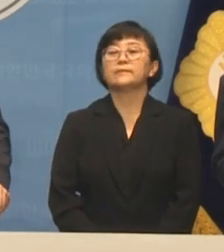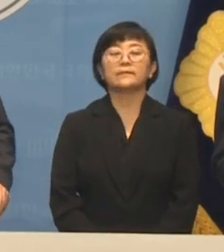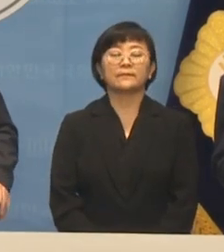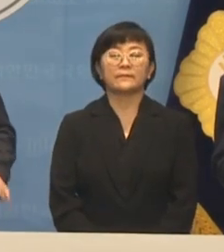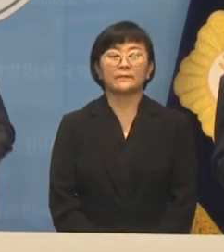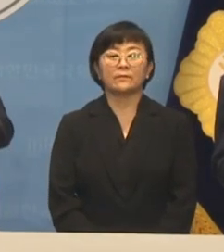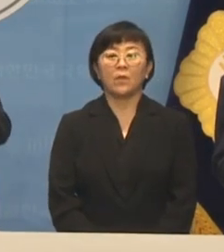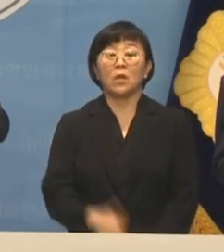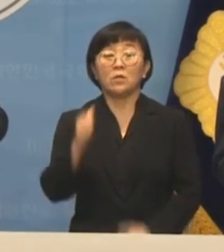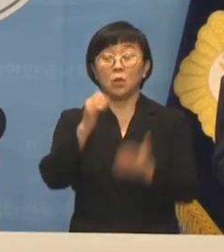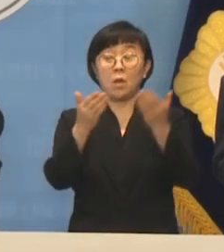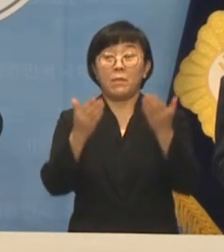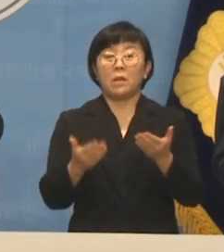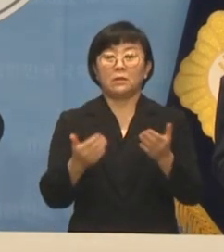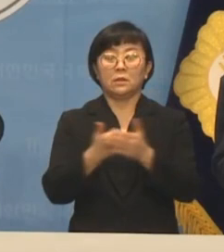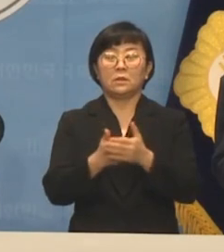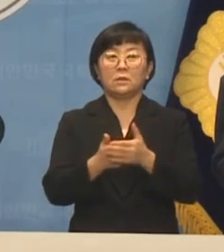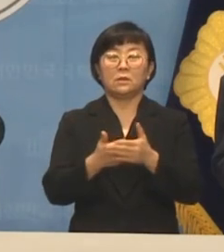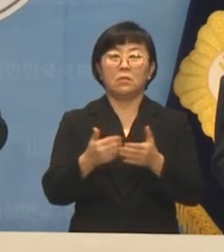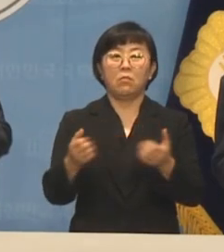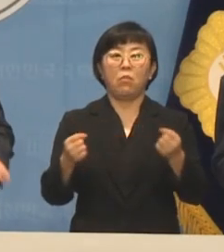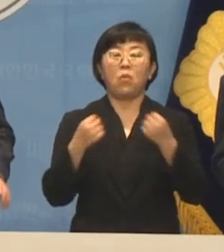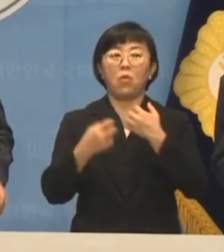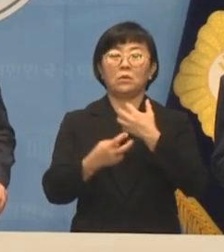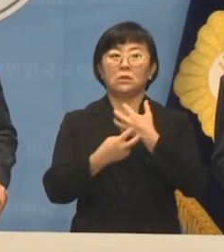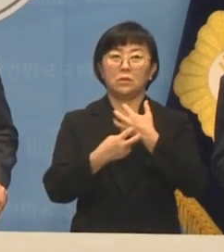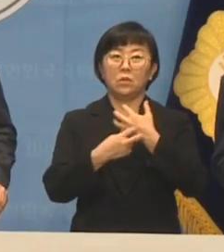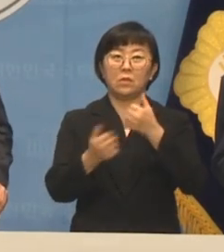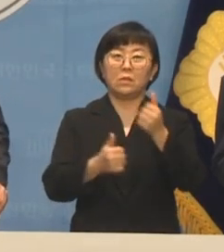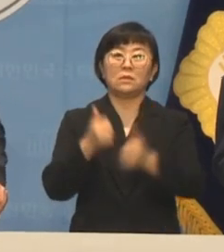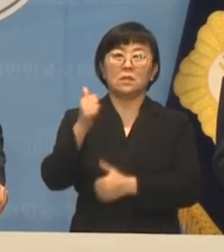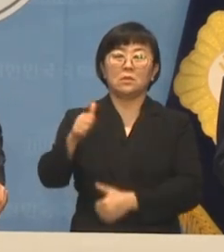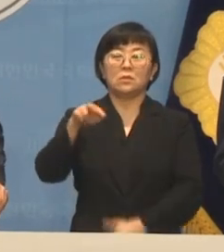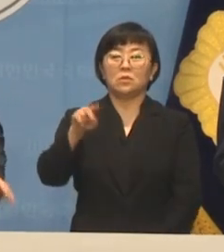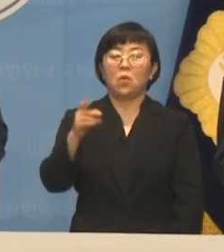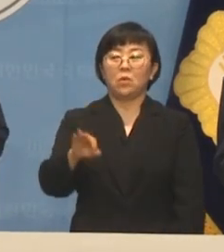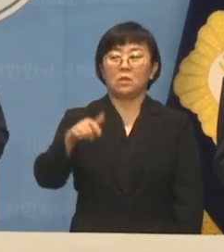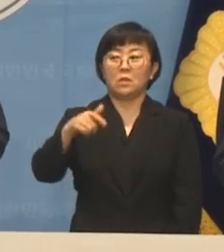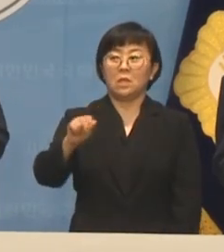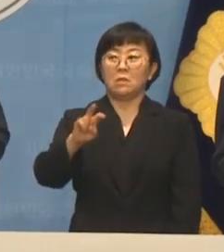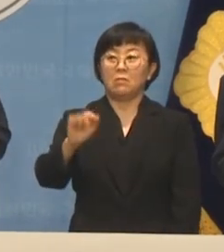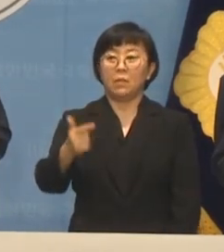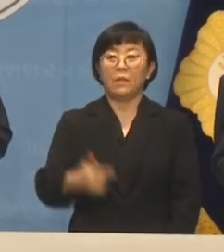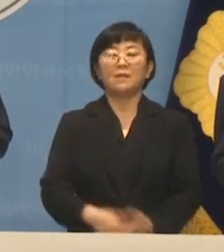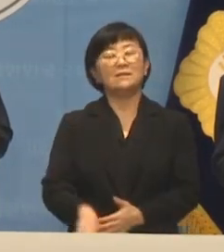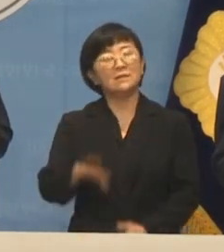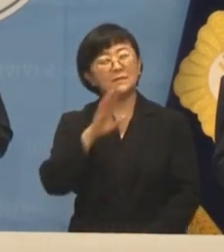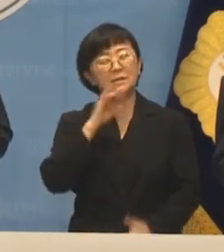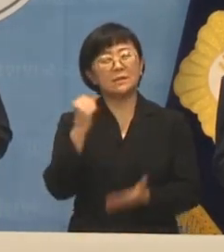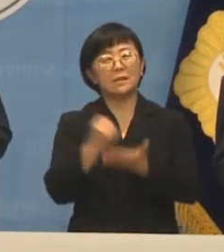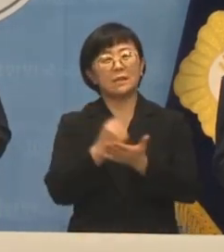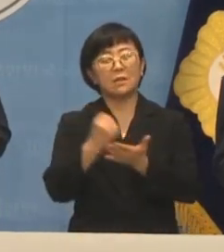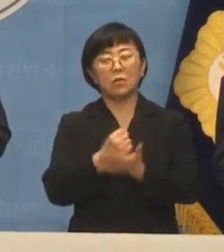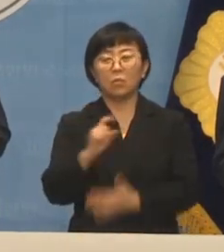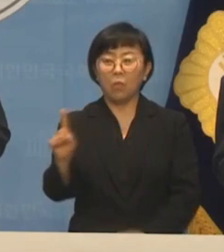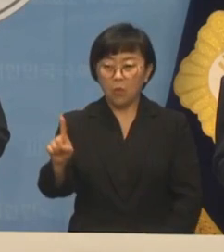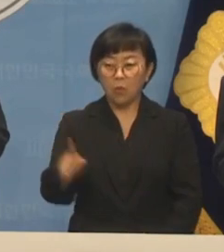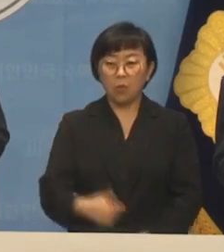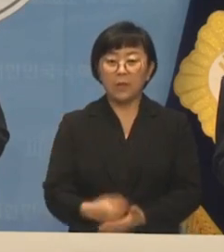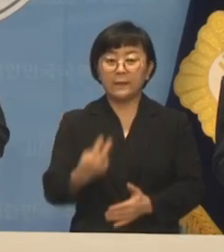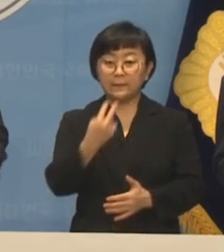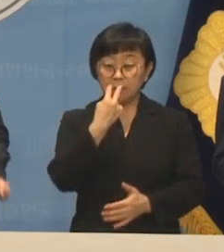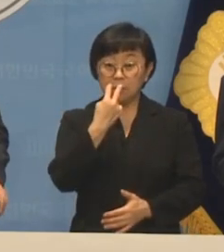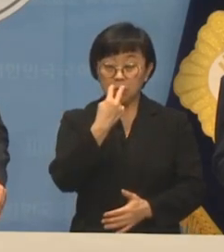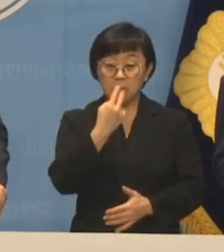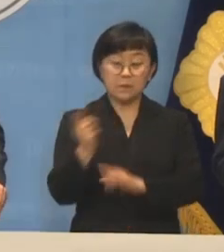네, 소개받은 경실련 보건의료위원장 송기민입니다. 참 안타깝습니다. 네,